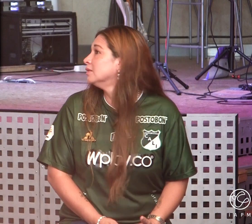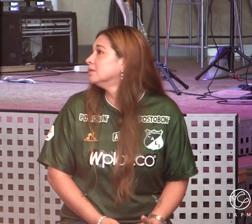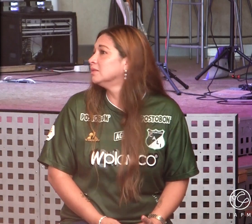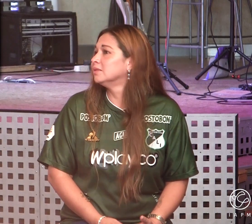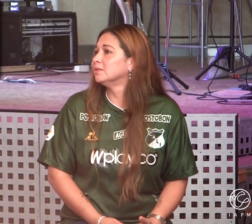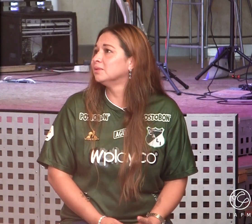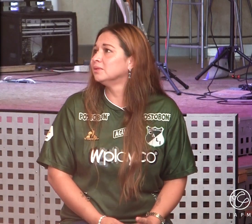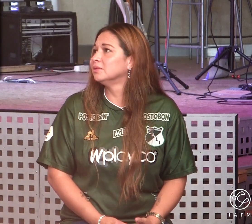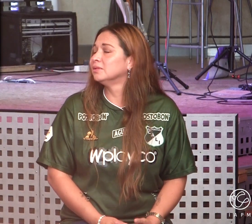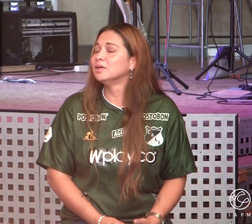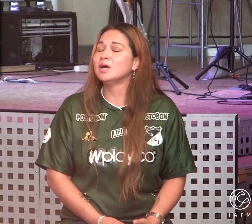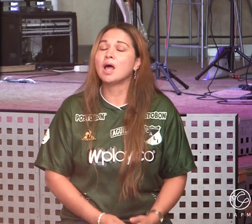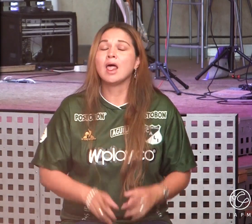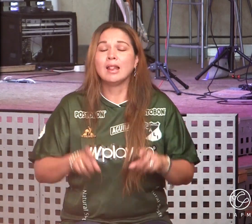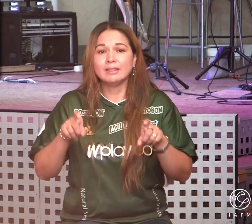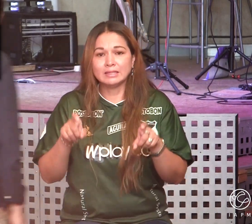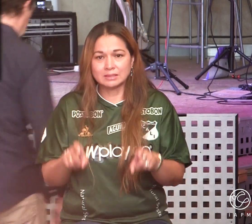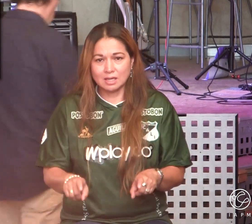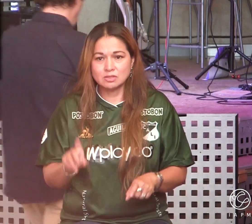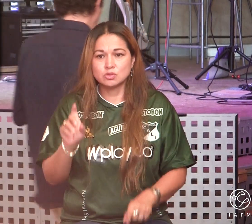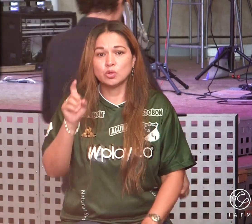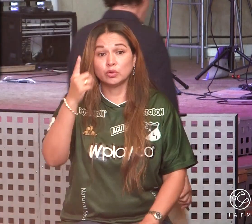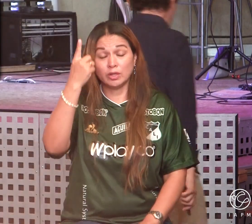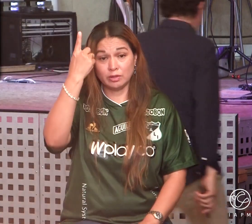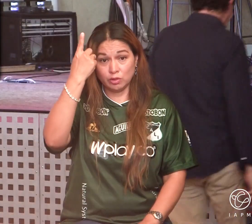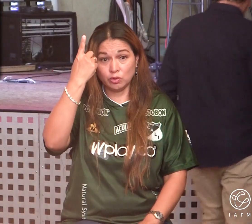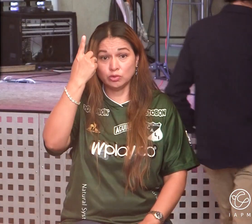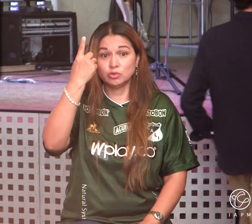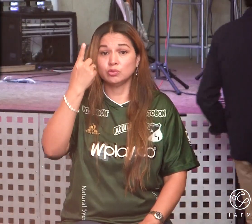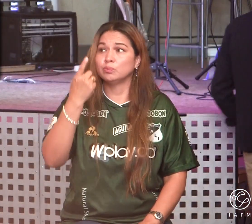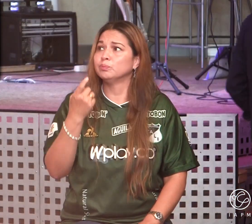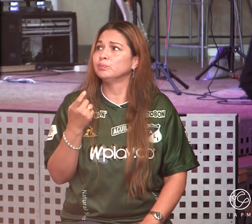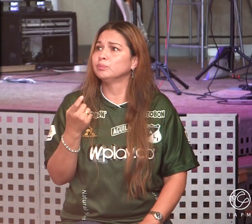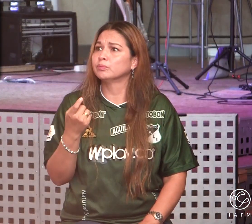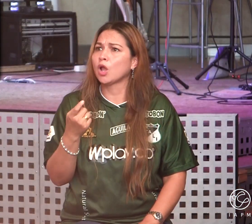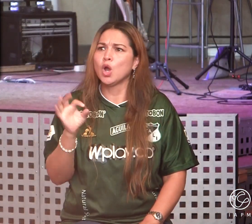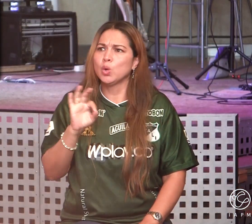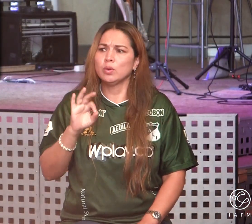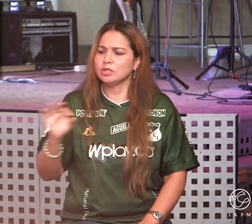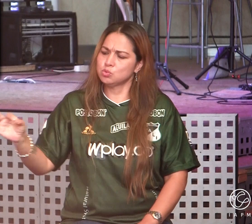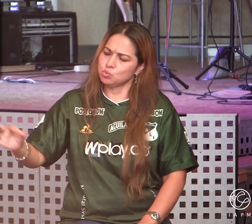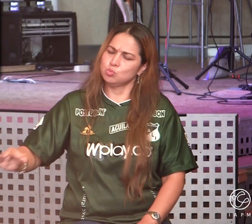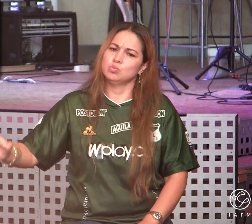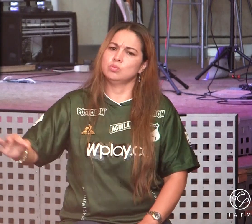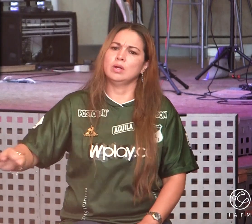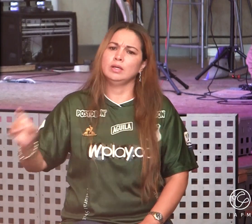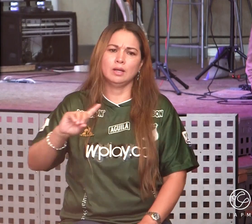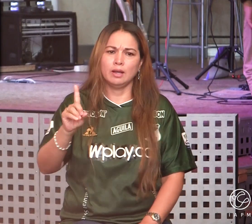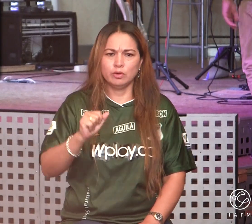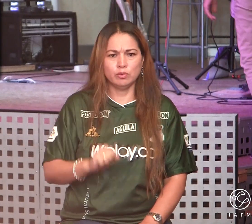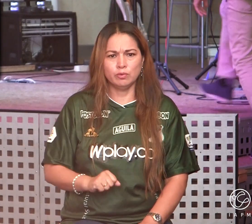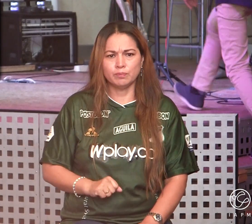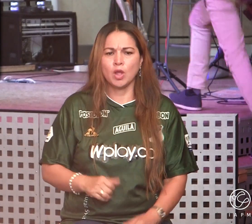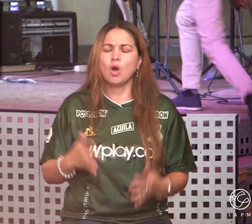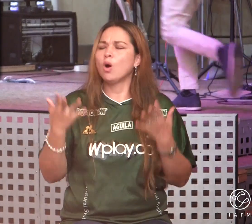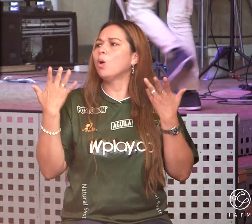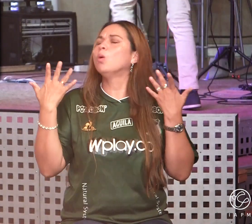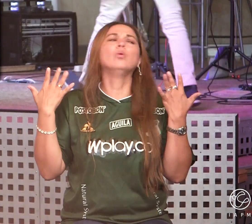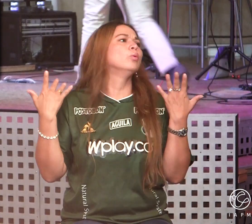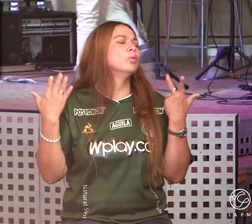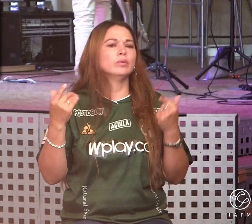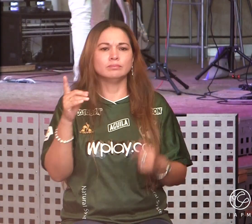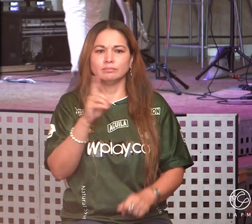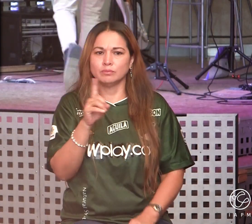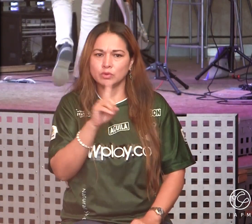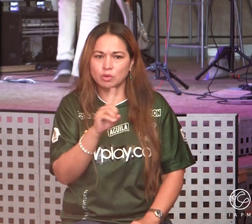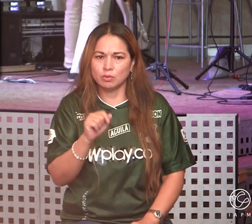el descanso de Dios, que no es ocio, que no es una playa, que no es una palmera, ni un poquito de agua de coco, que tiene que